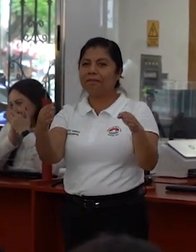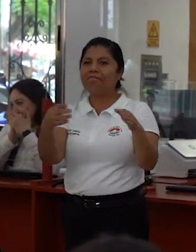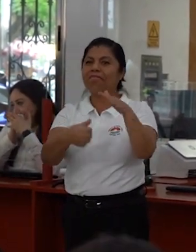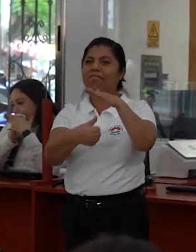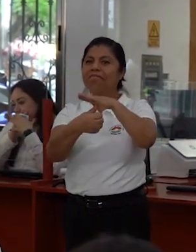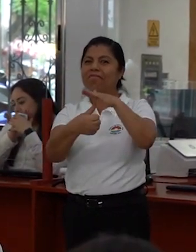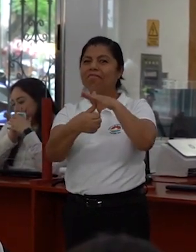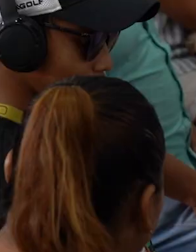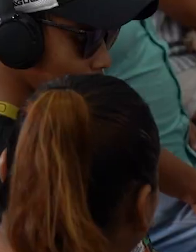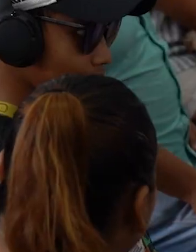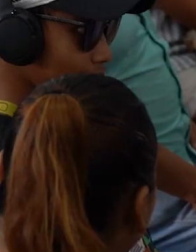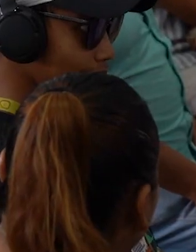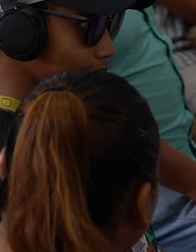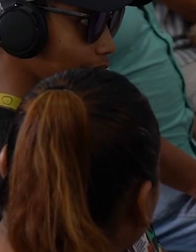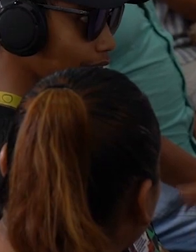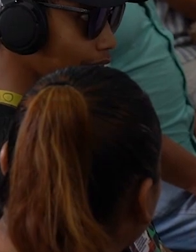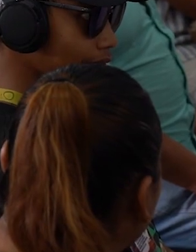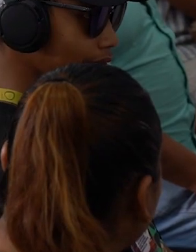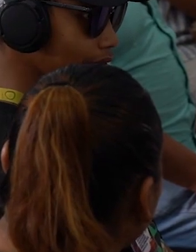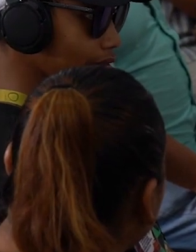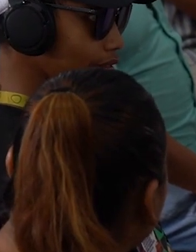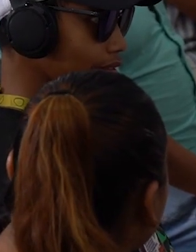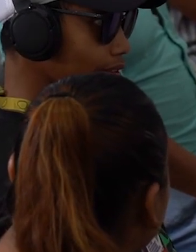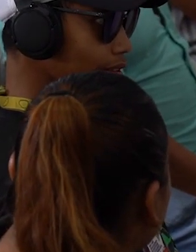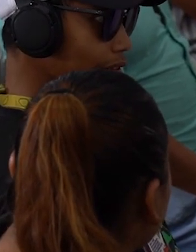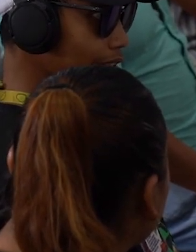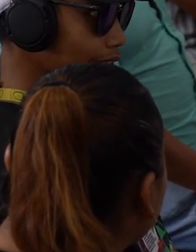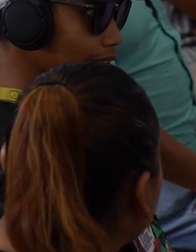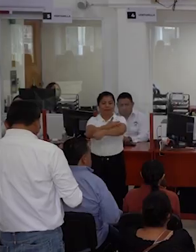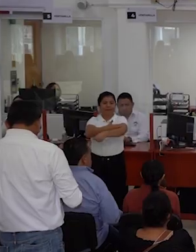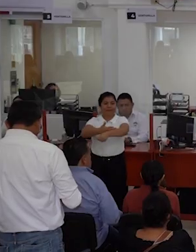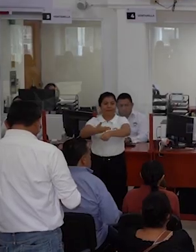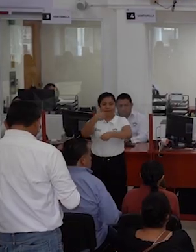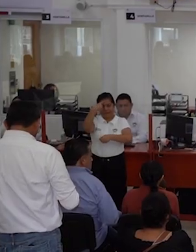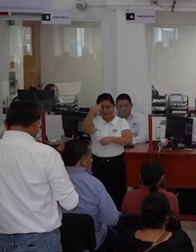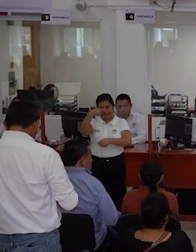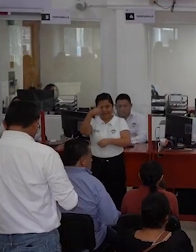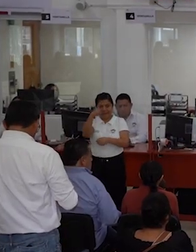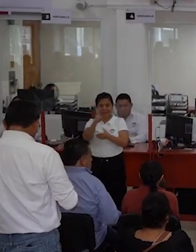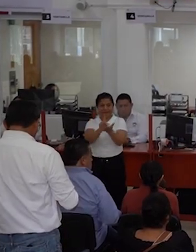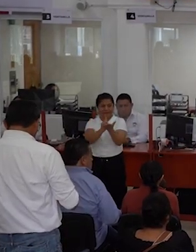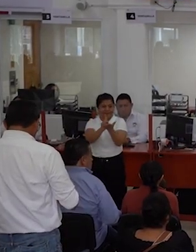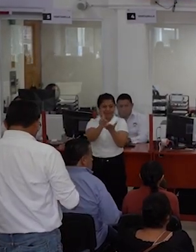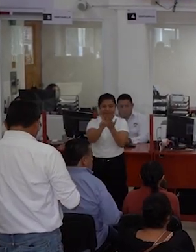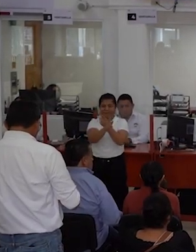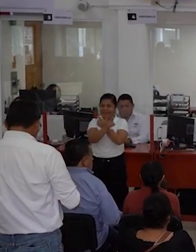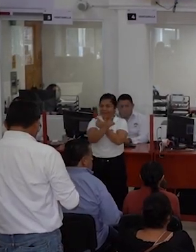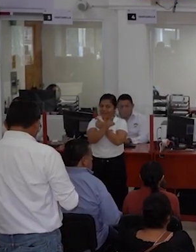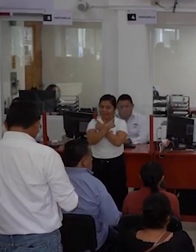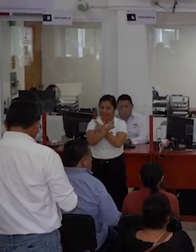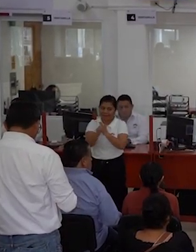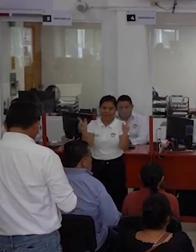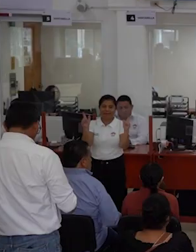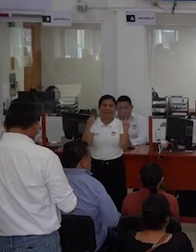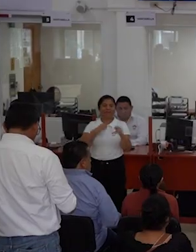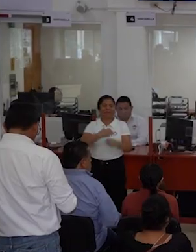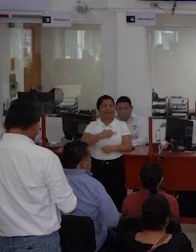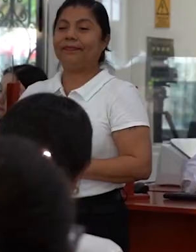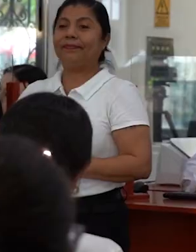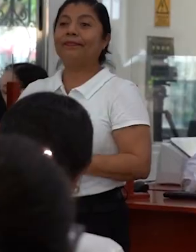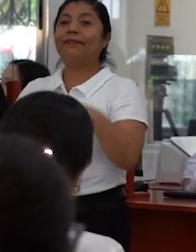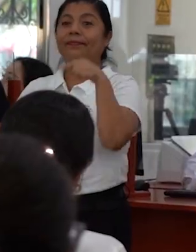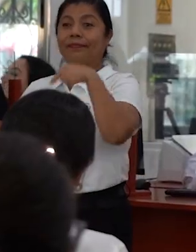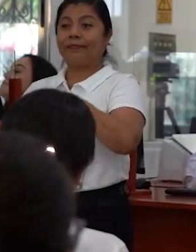integral y accesible a diversos trámites y servicios de manera rápida. En el Ayuntamiento de Benito Juárez no solamente se habla sobre la inclusión de las personas